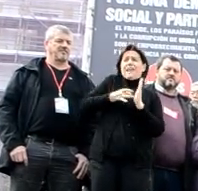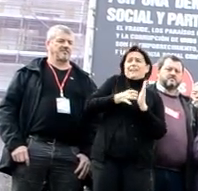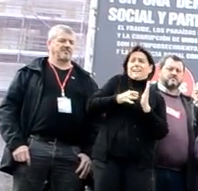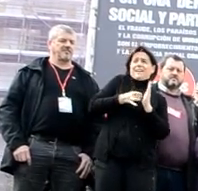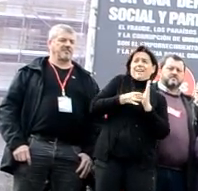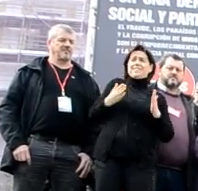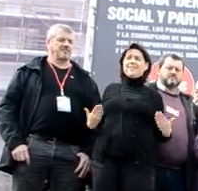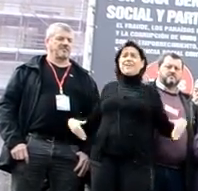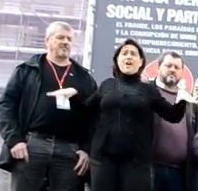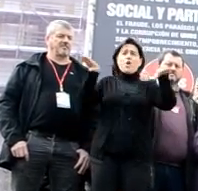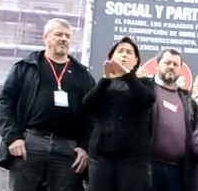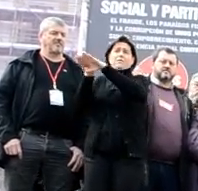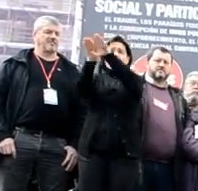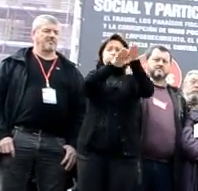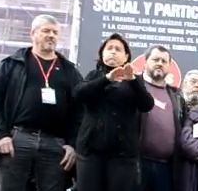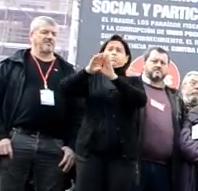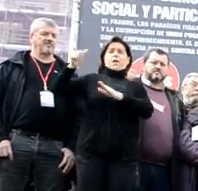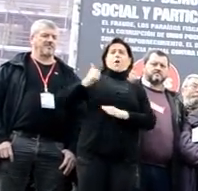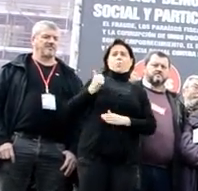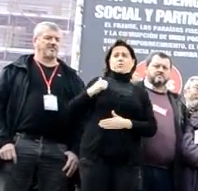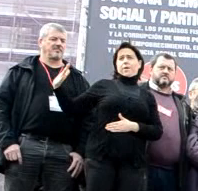la igualdad de oportunidades.